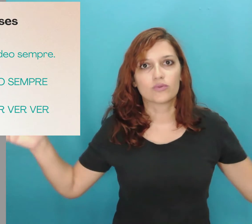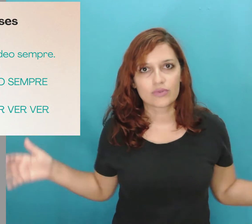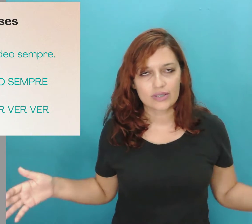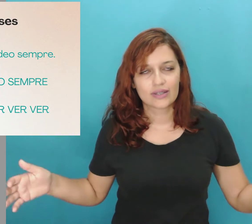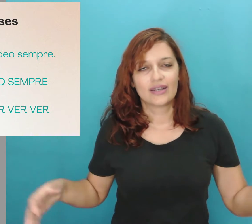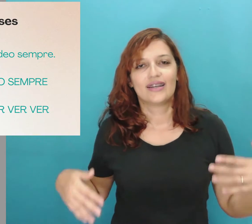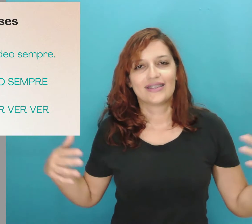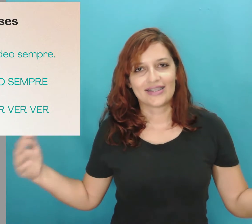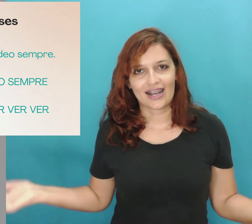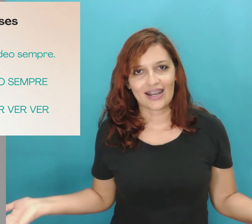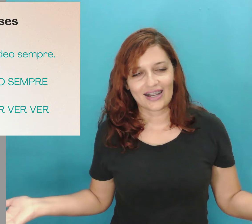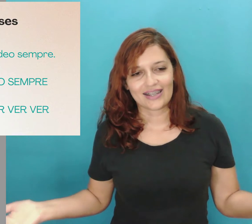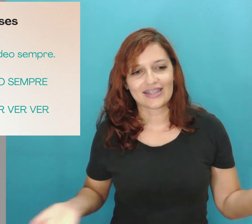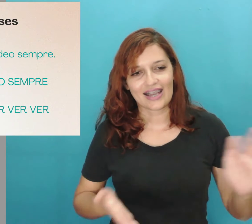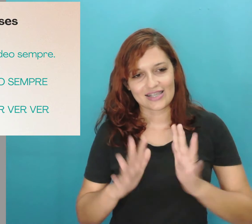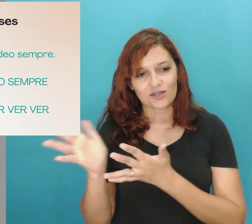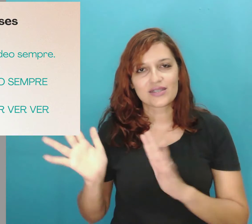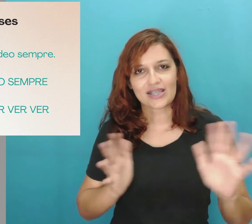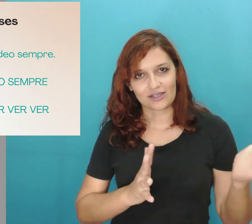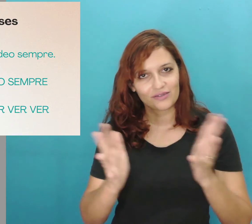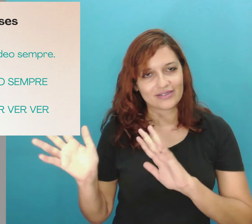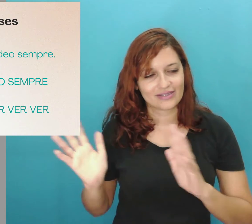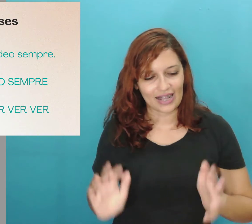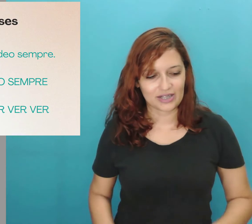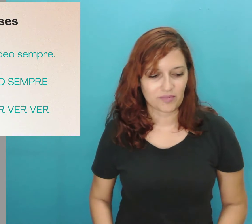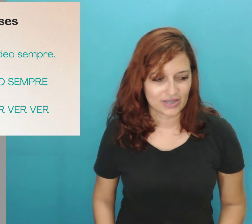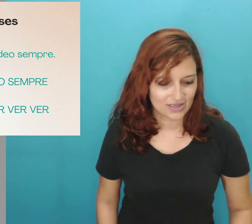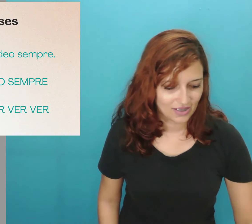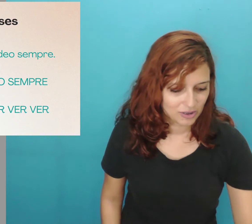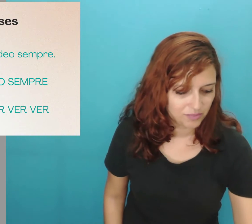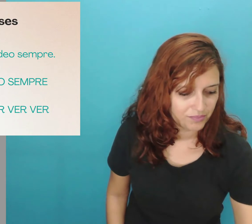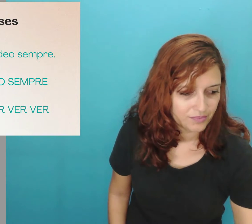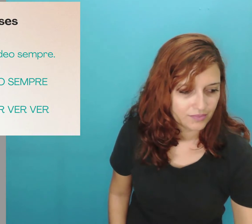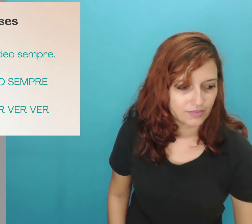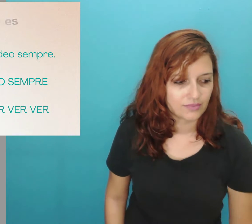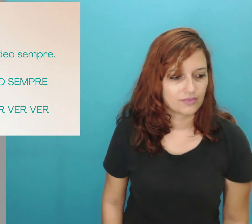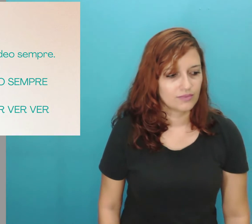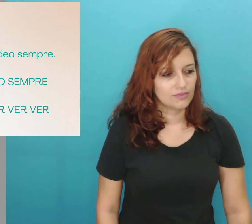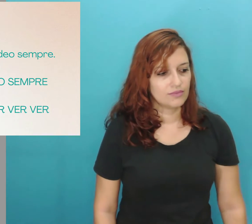comuns na execução da Libras.